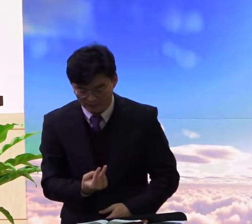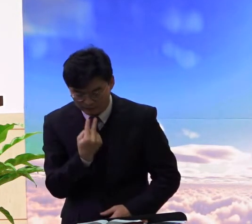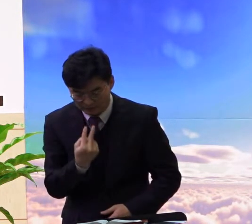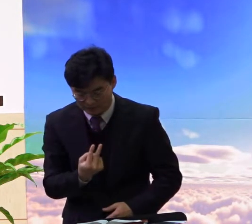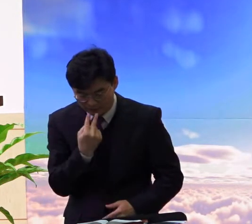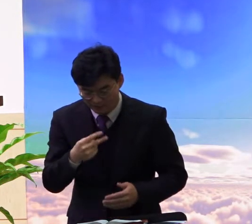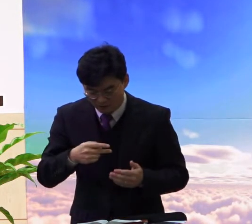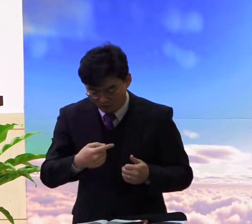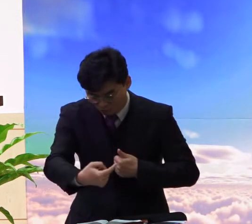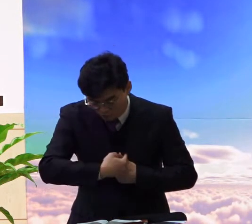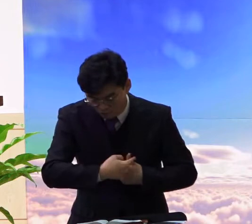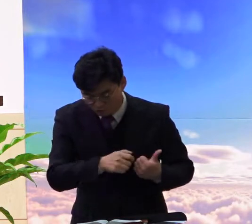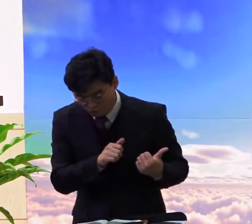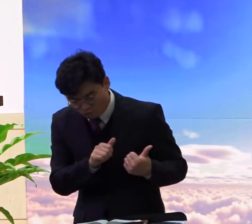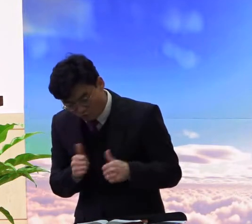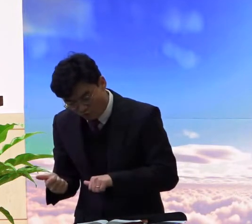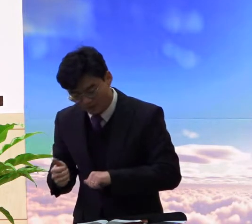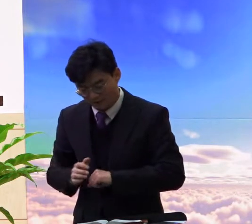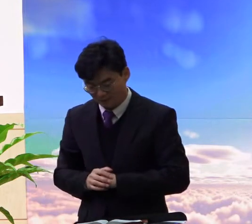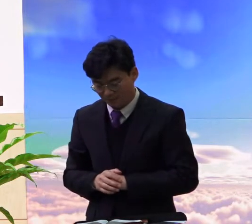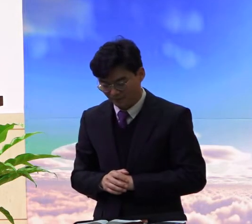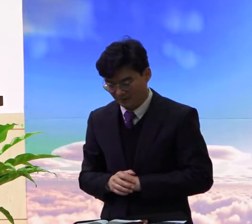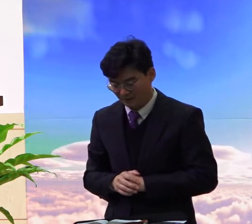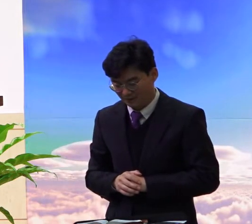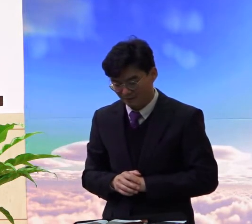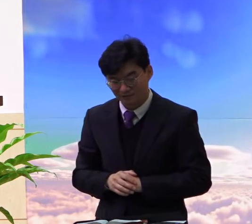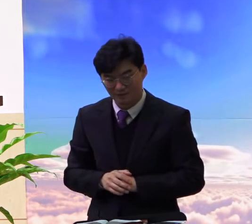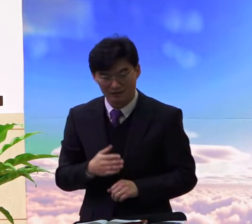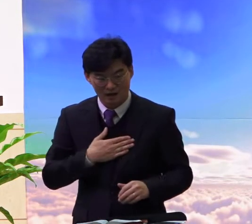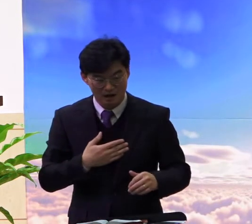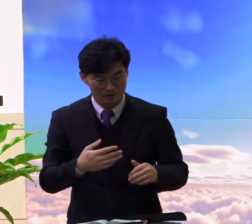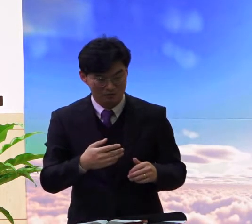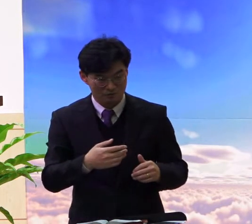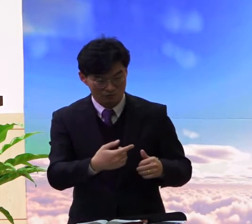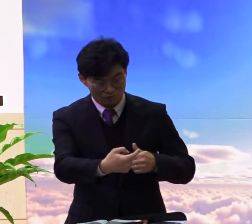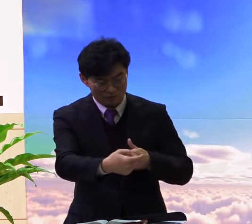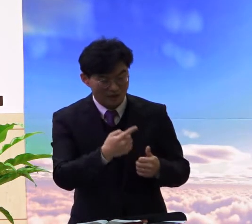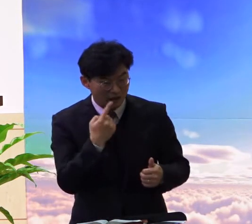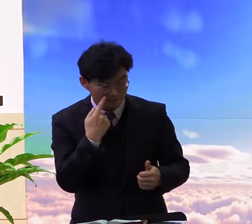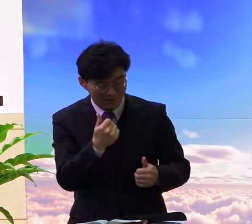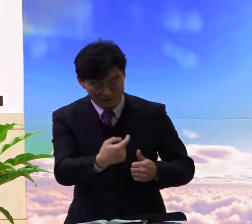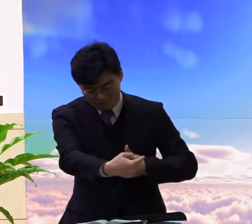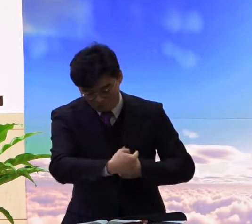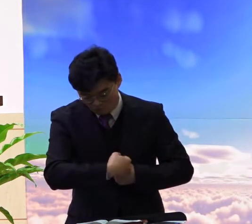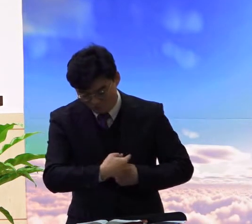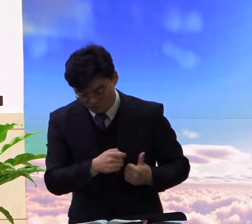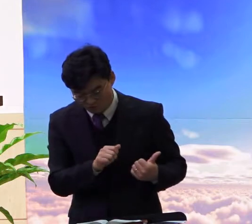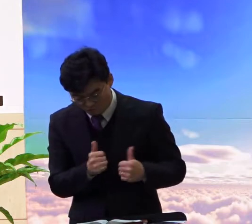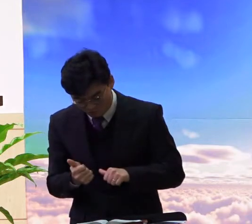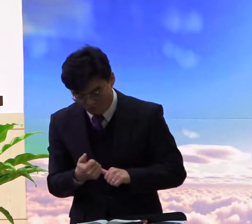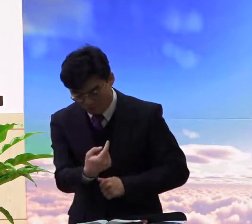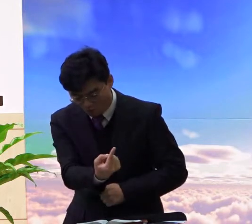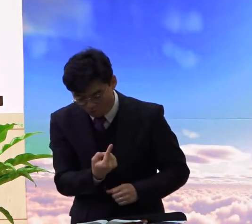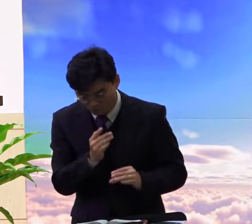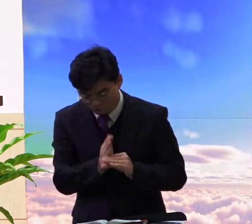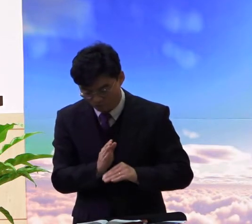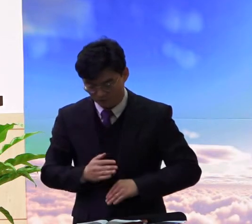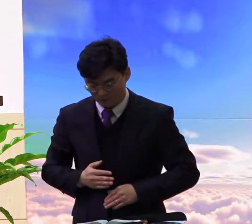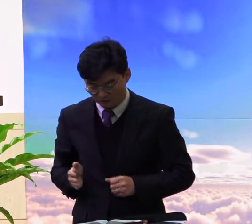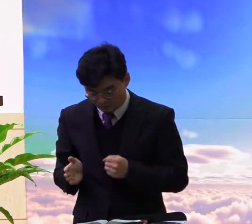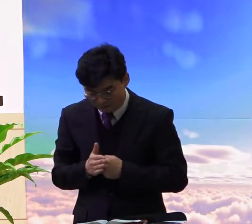땅에 엎어서 나로 죽은 지 오랜 자같이 나를 암흑 속에 두었나이다. 그러므로 내